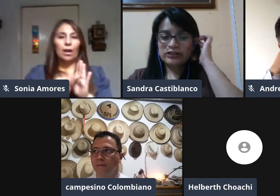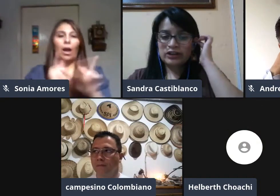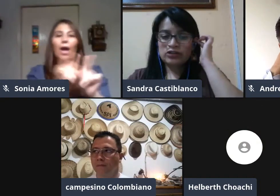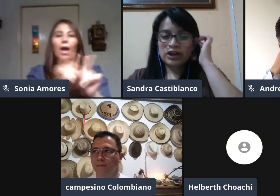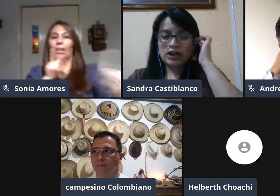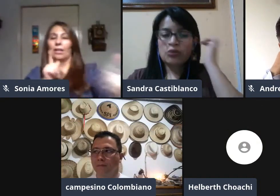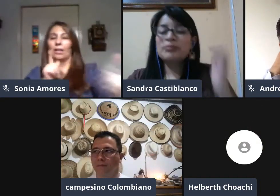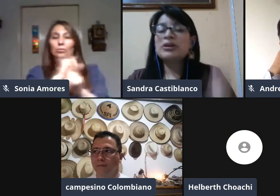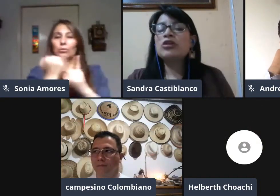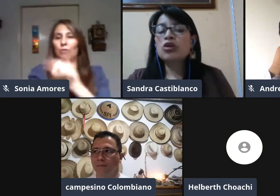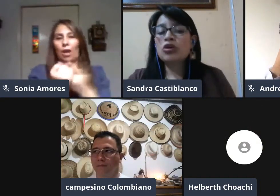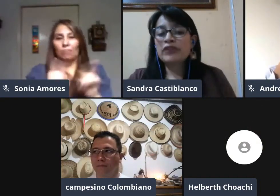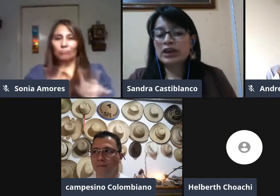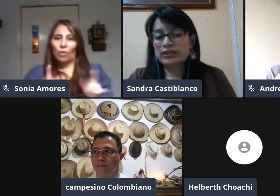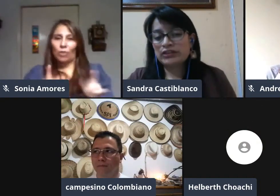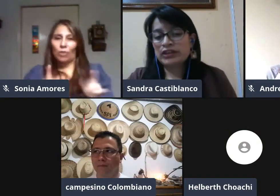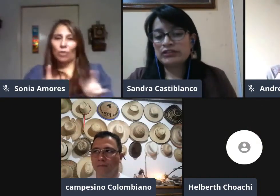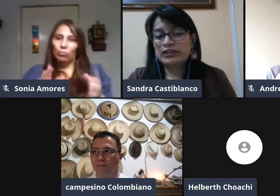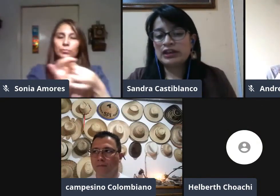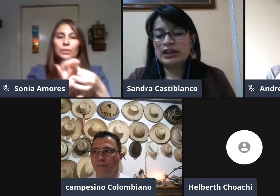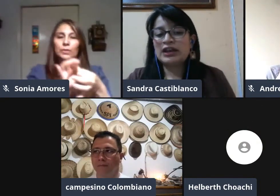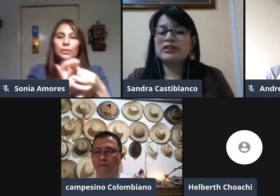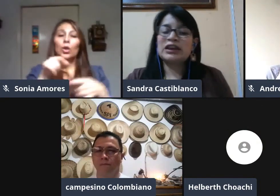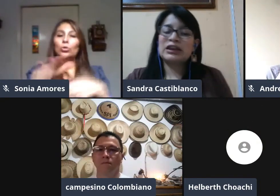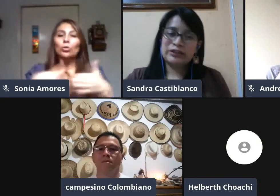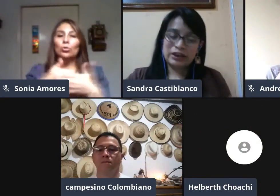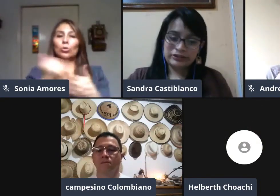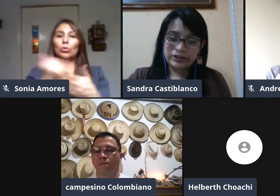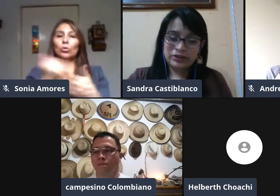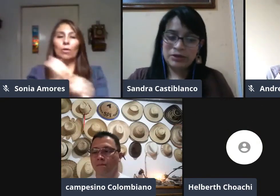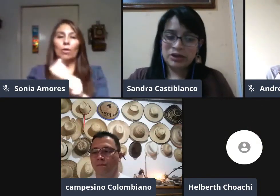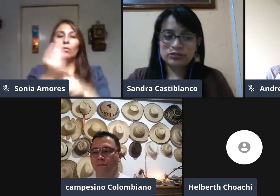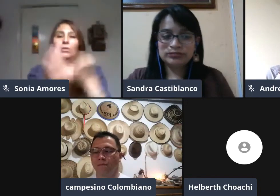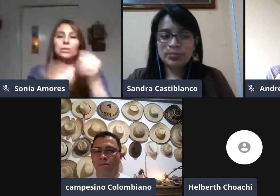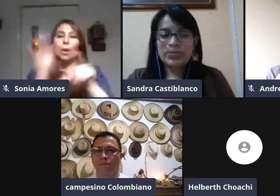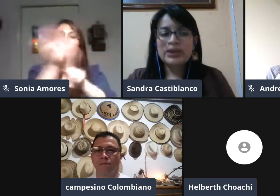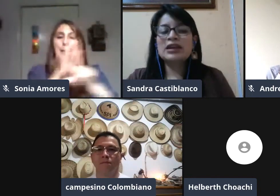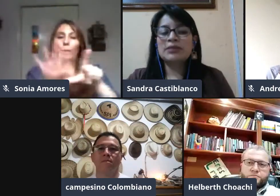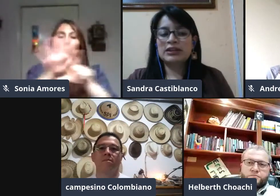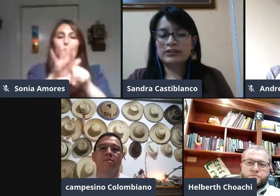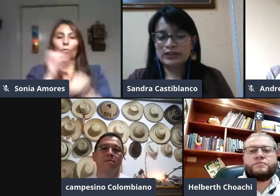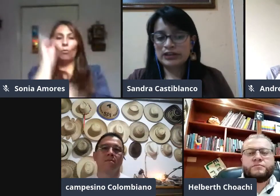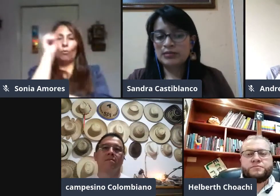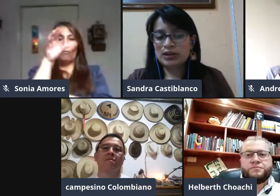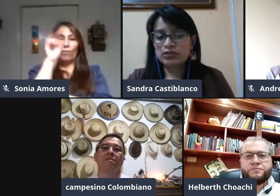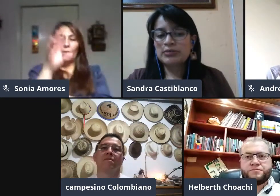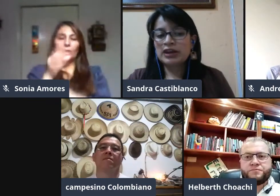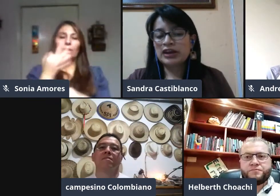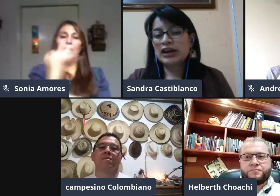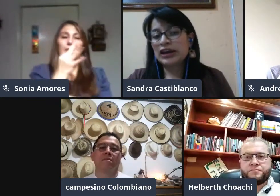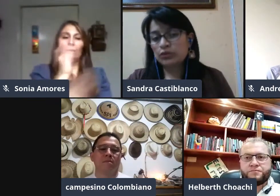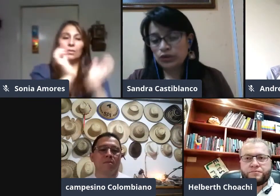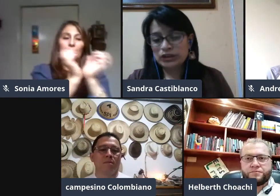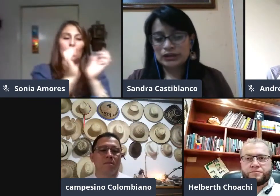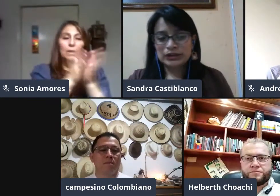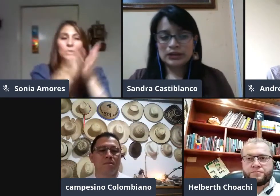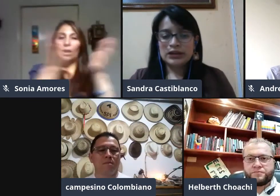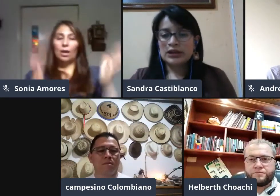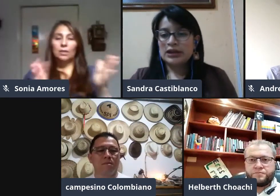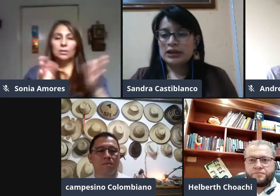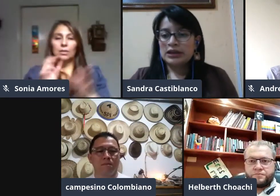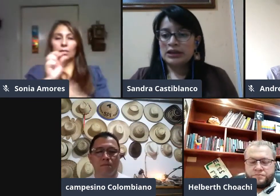comunitarios se desarrollarán con videoconferencias entre el 13 de mayo y el 27 de mayo de manera